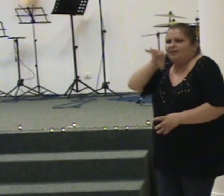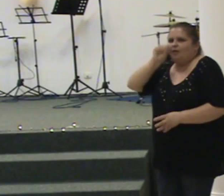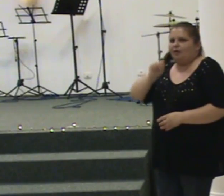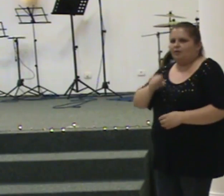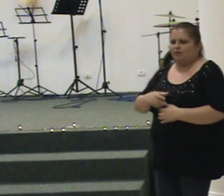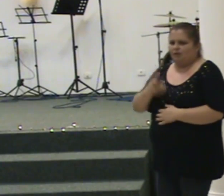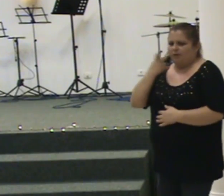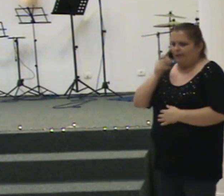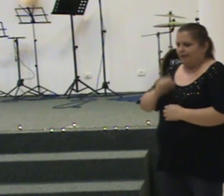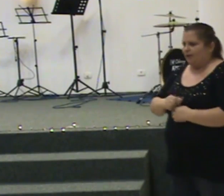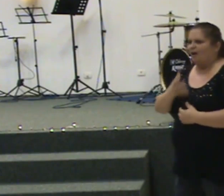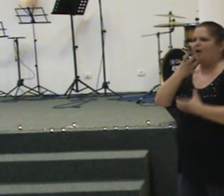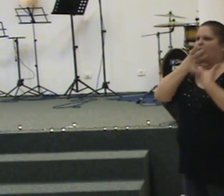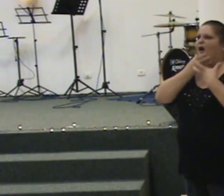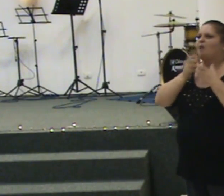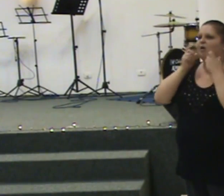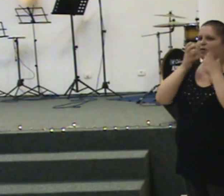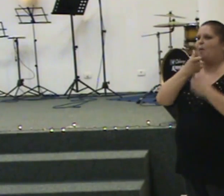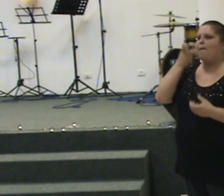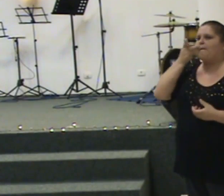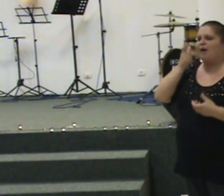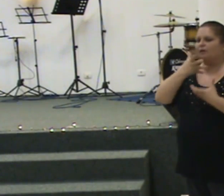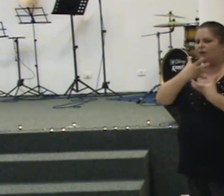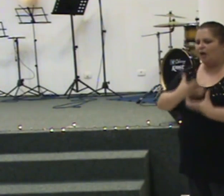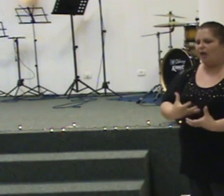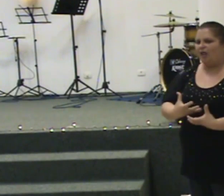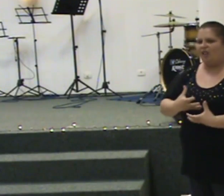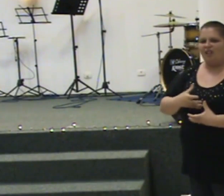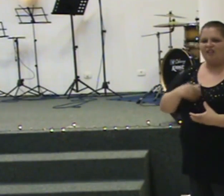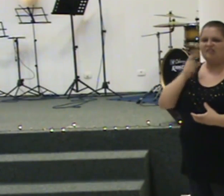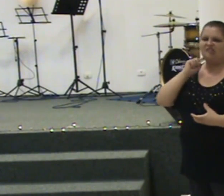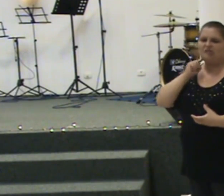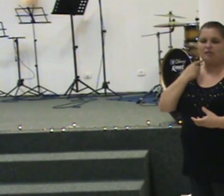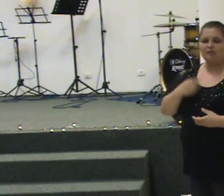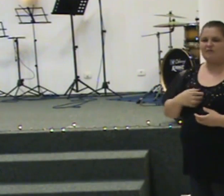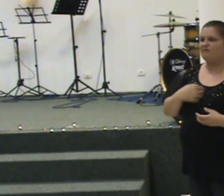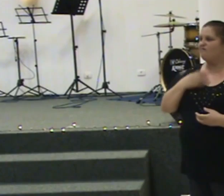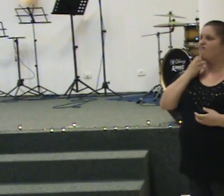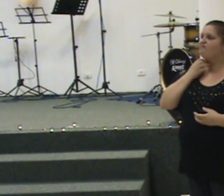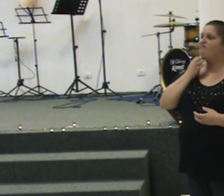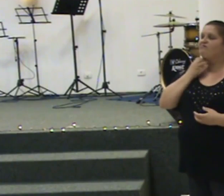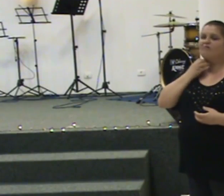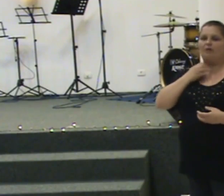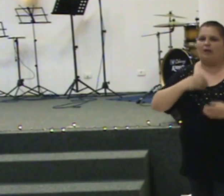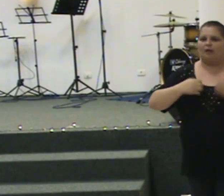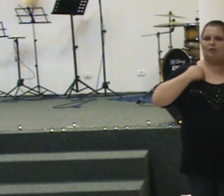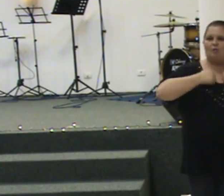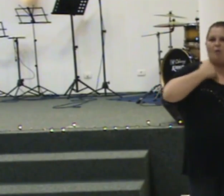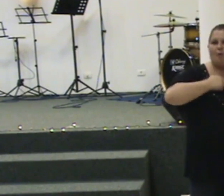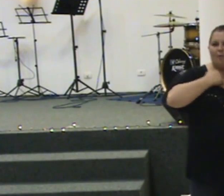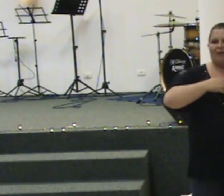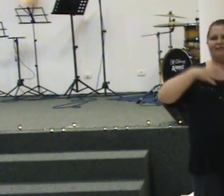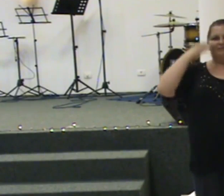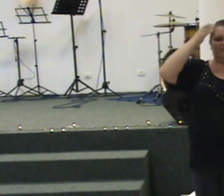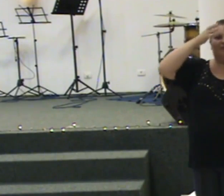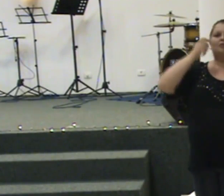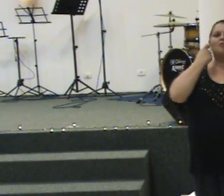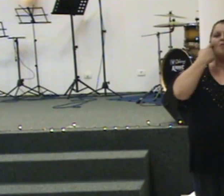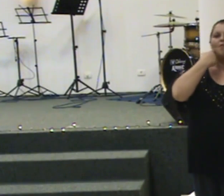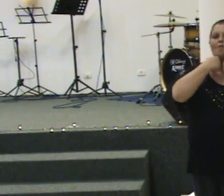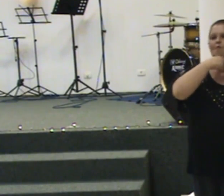Fazia mais de 4 meses que ele não via água. E ele foi lá e tomou um banho também, ficou todo cheiroso, pôs roupa,